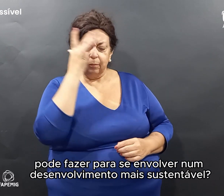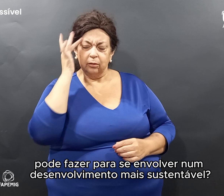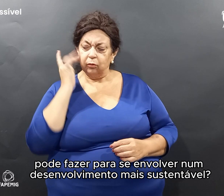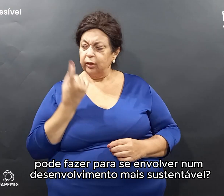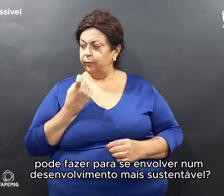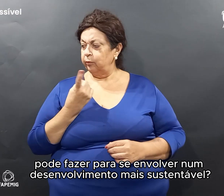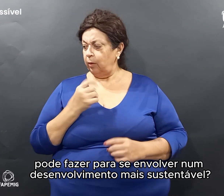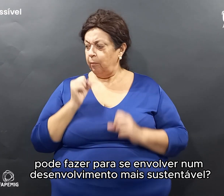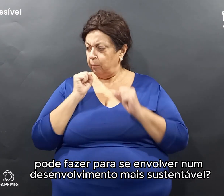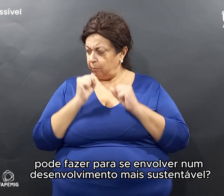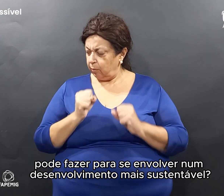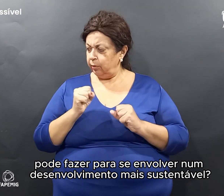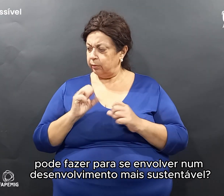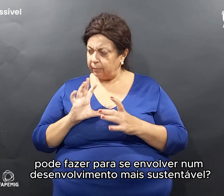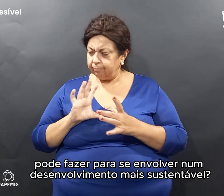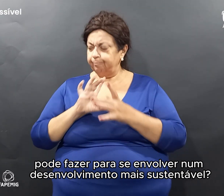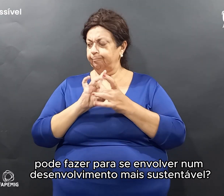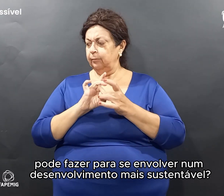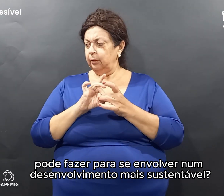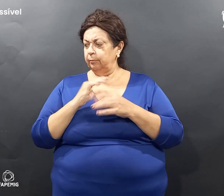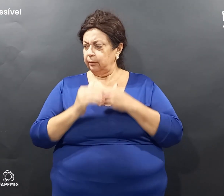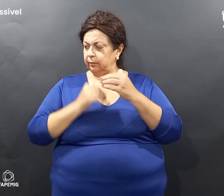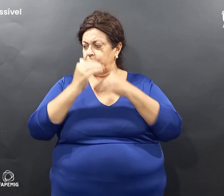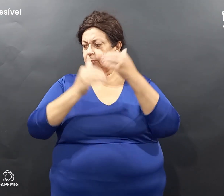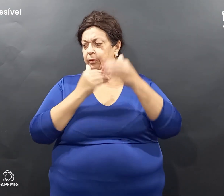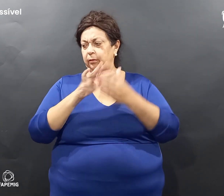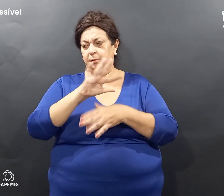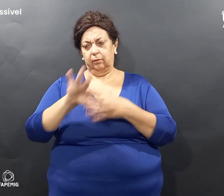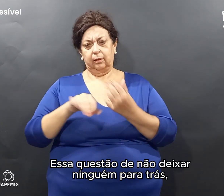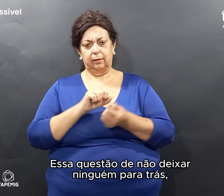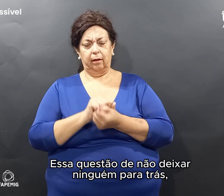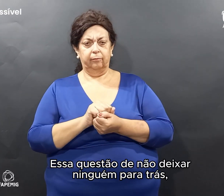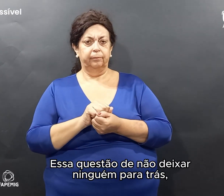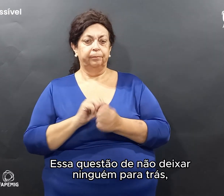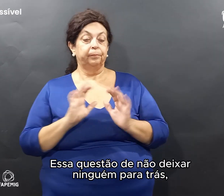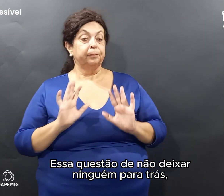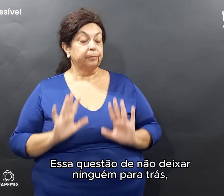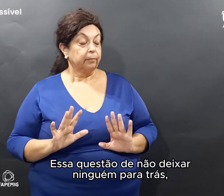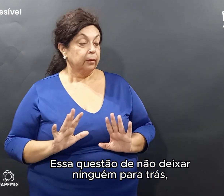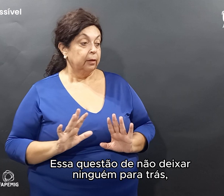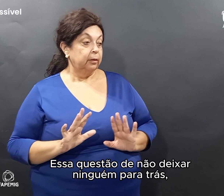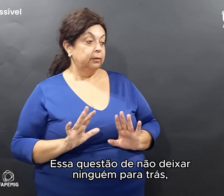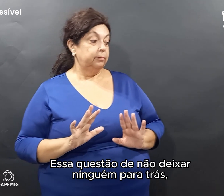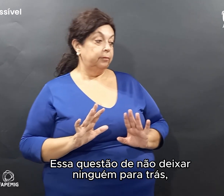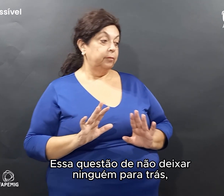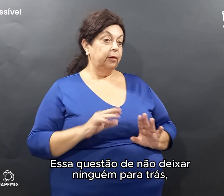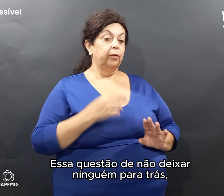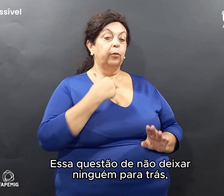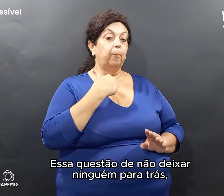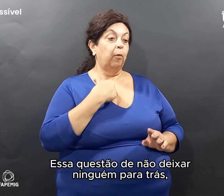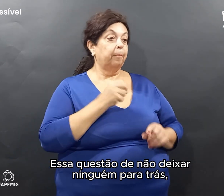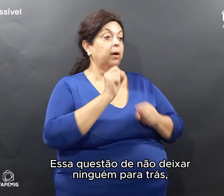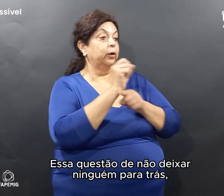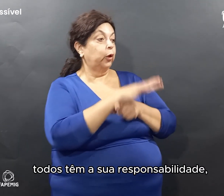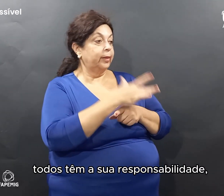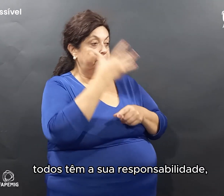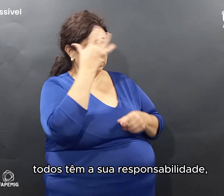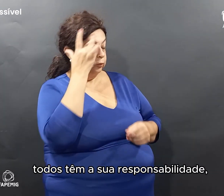fazer para se envolver num desenvolvimento mais sustentável? Essa questão de não deixar ninguém para trás, né? Todos têm a